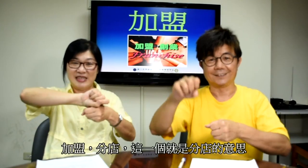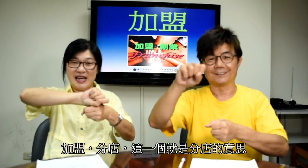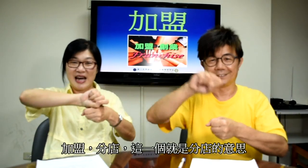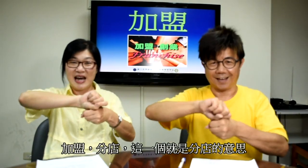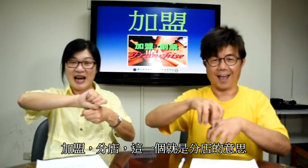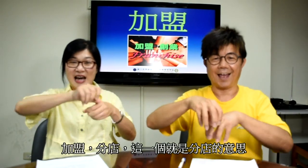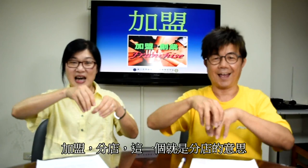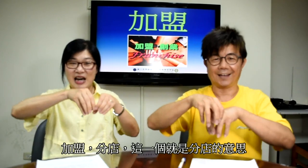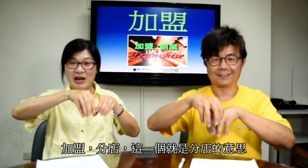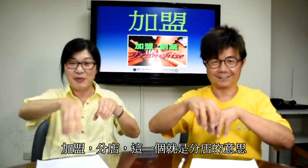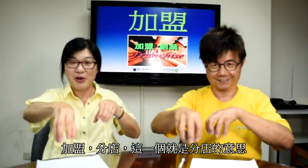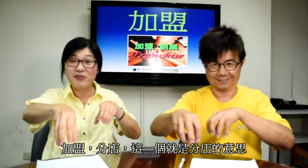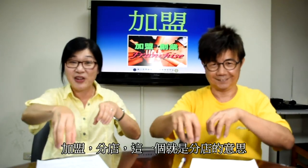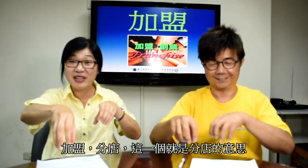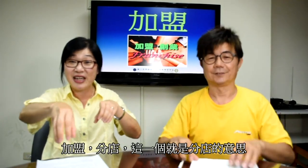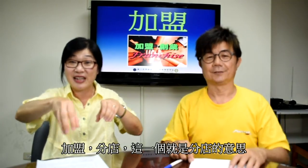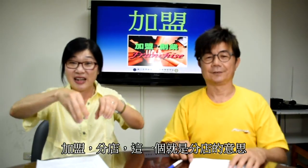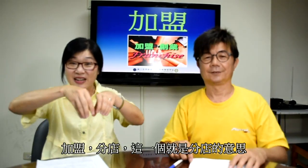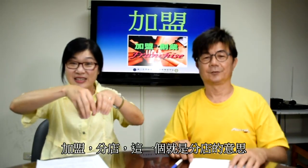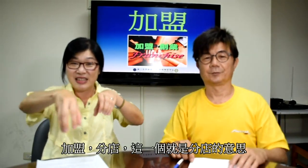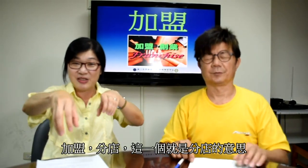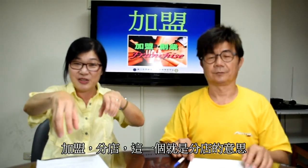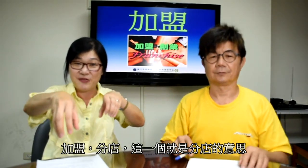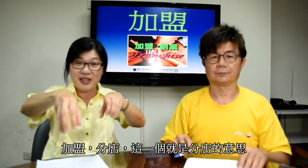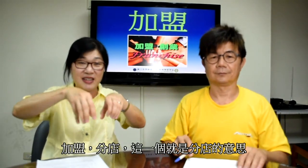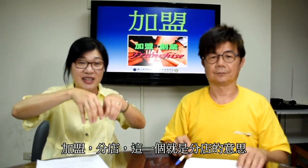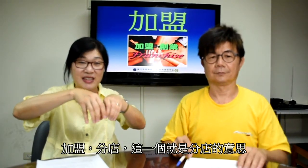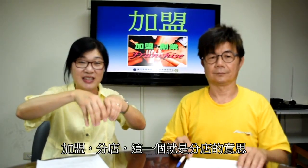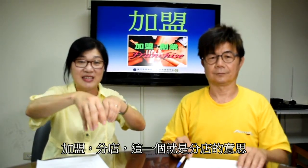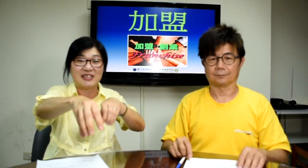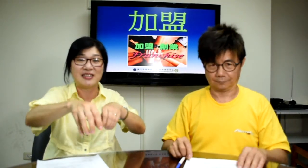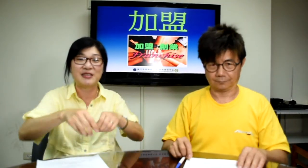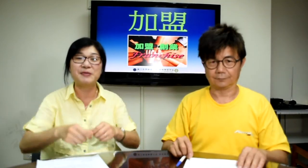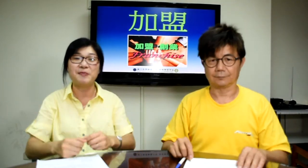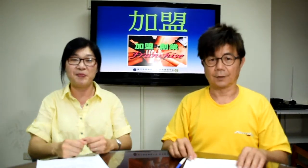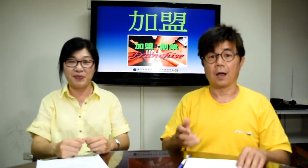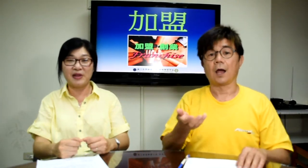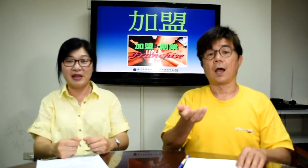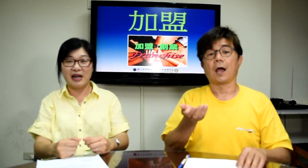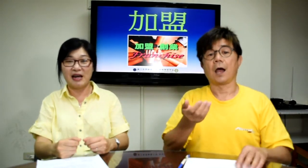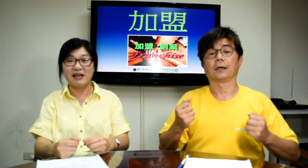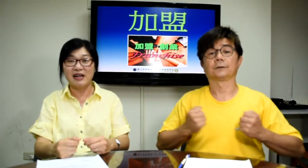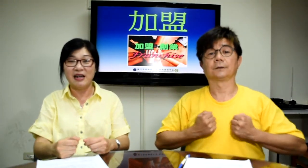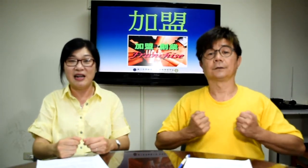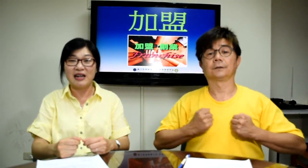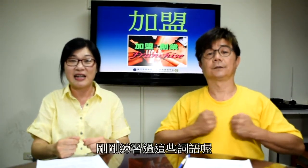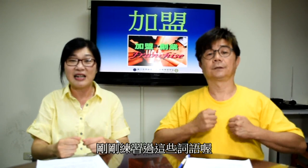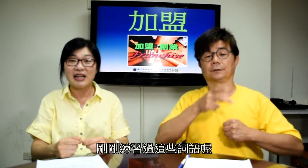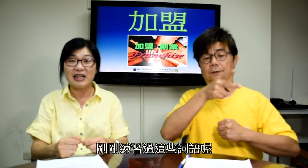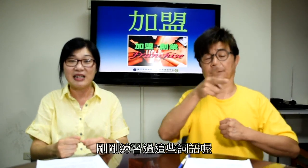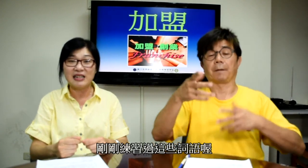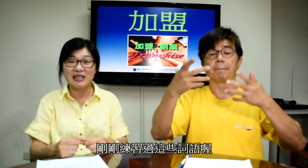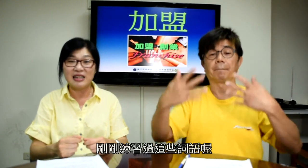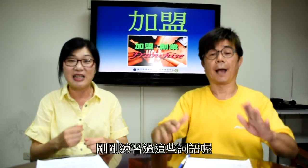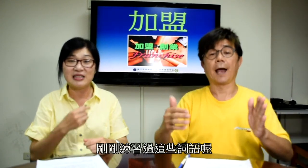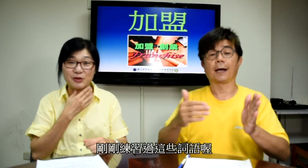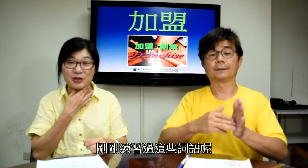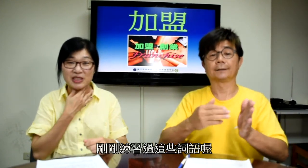加盟分店，哈，这个就是分店的意思。好，刚刚练习过这些